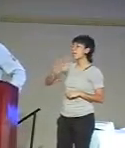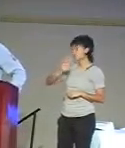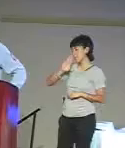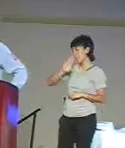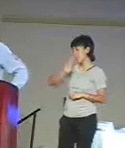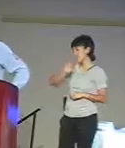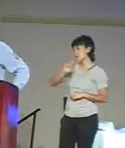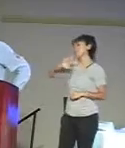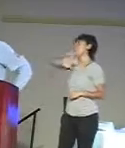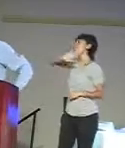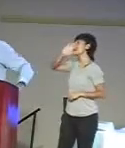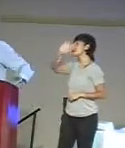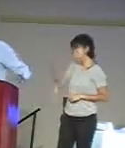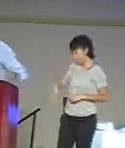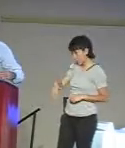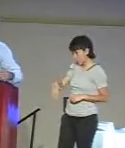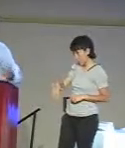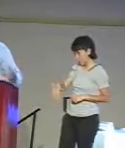el de